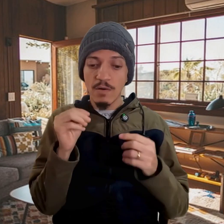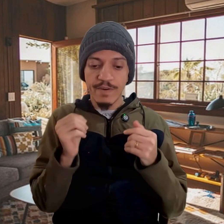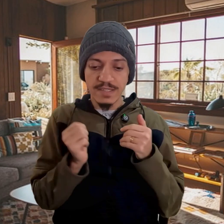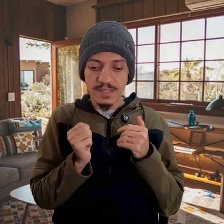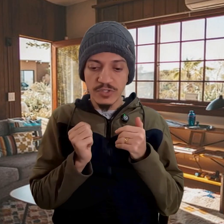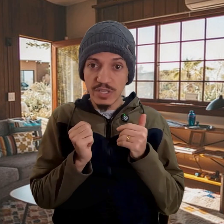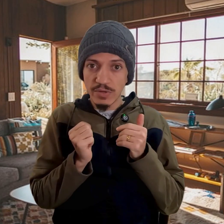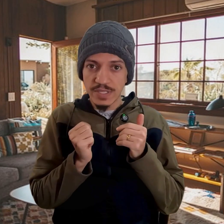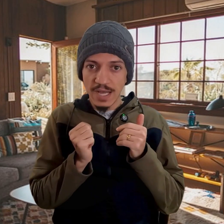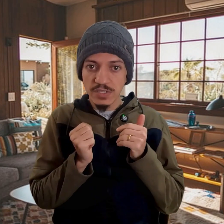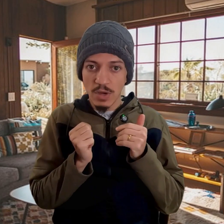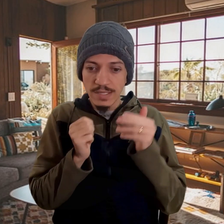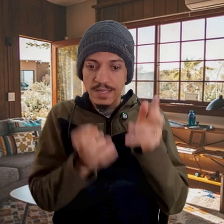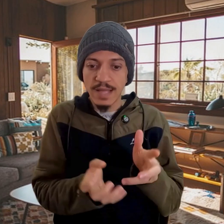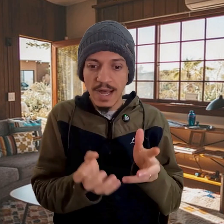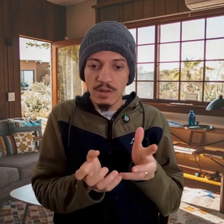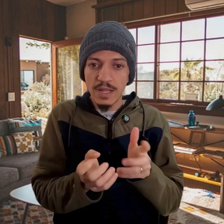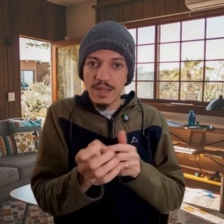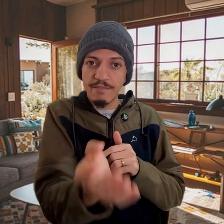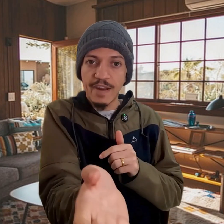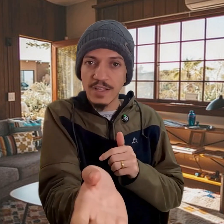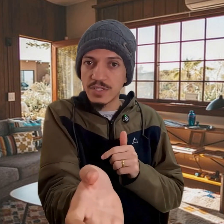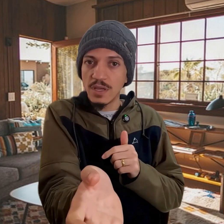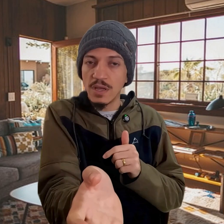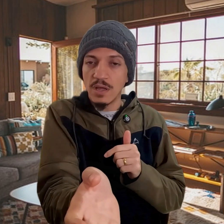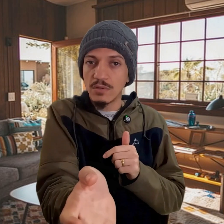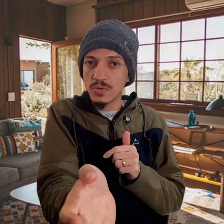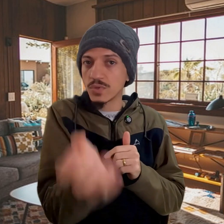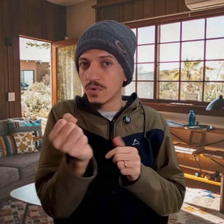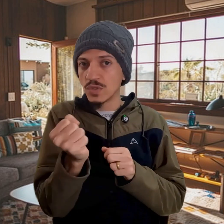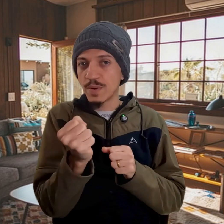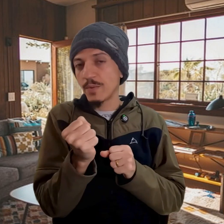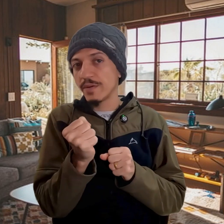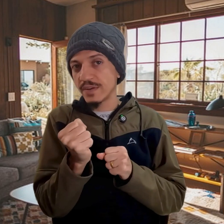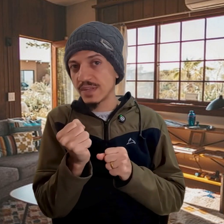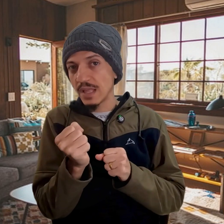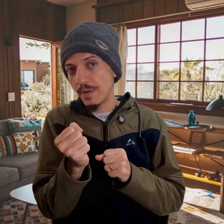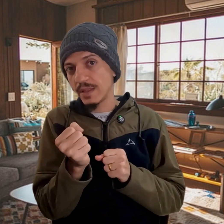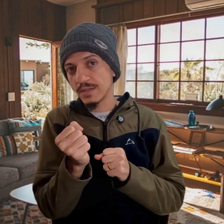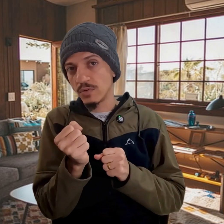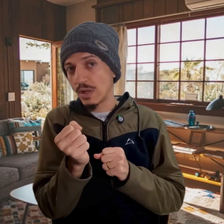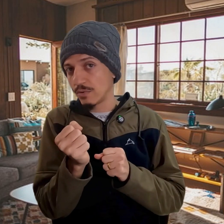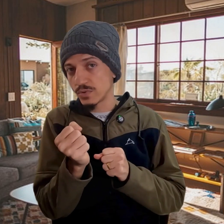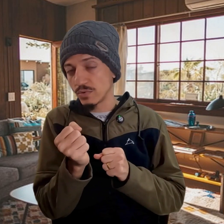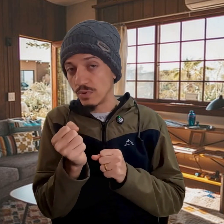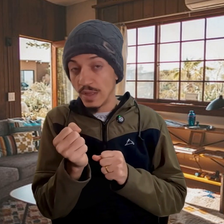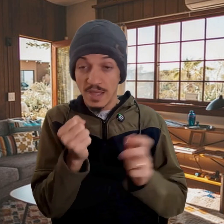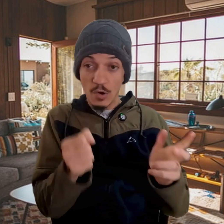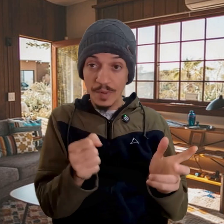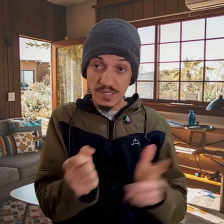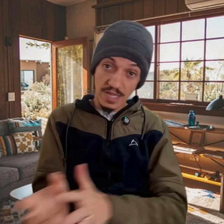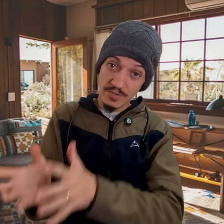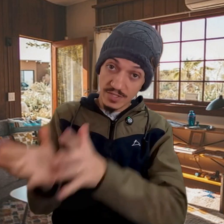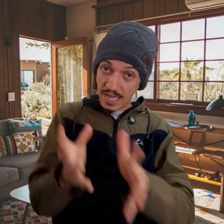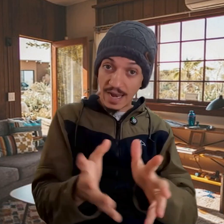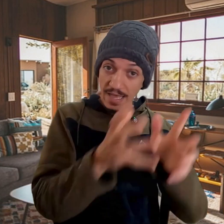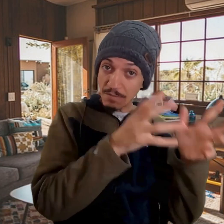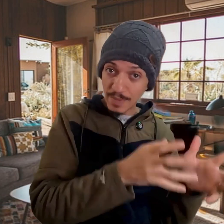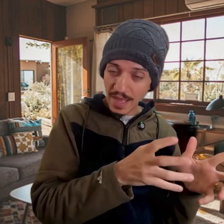fazia sentido eu estar só sentado ali na frente dos surdos para poder fazer a interpretação do aluno surdo. Eu precisava de estar lá em pé do